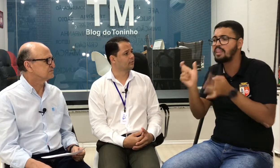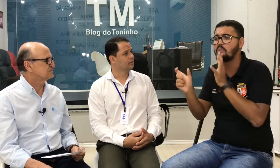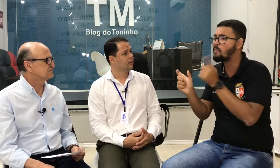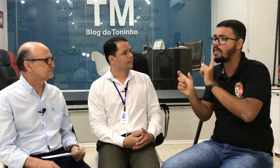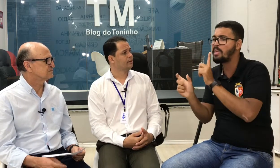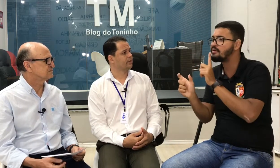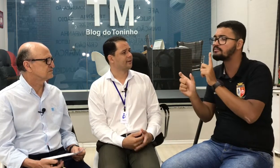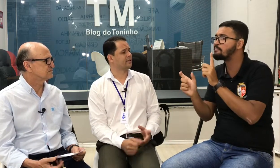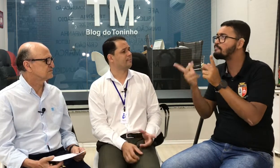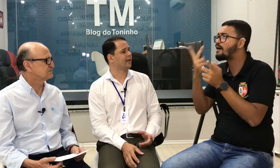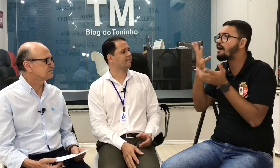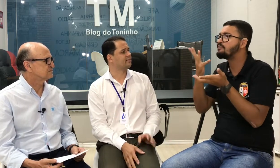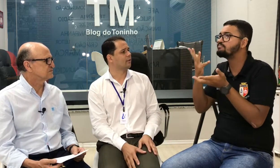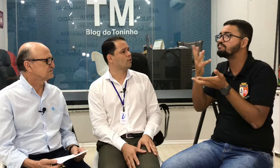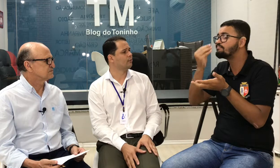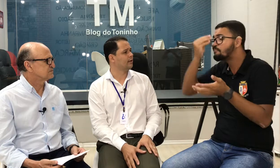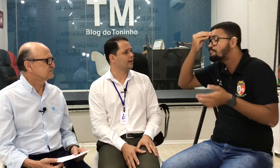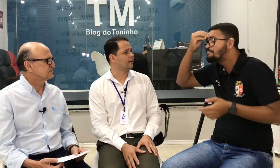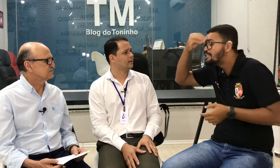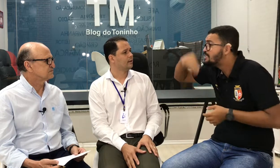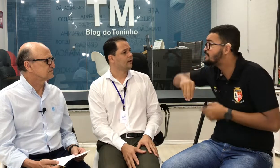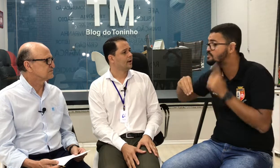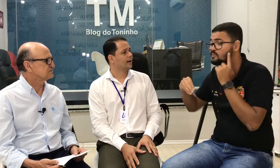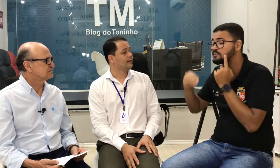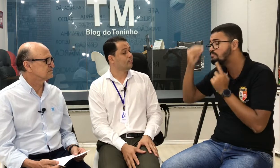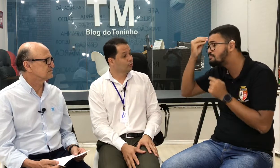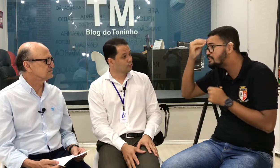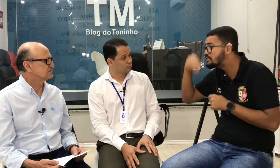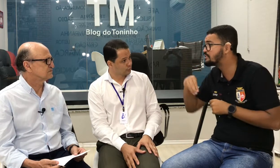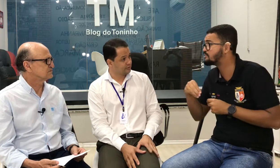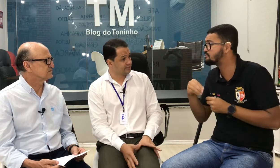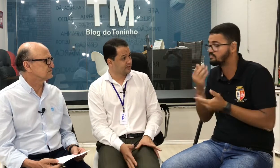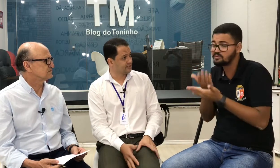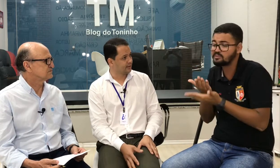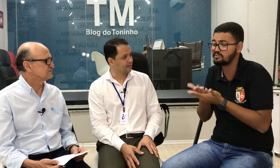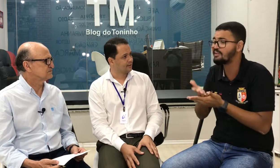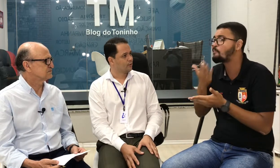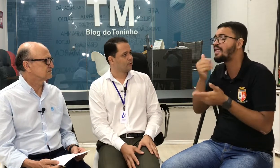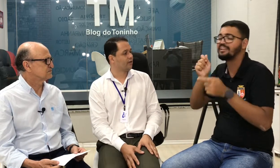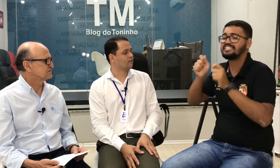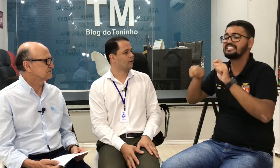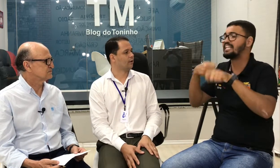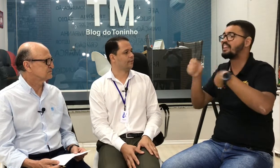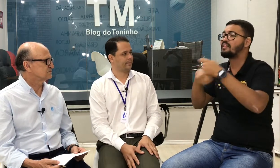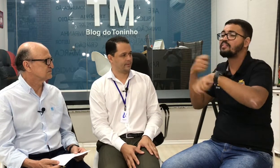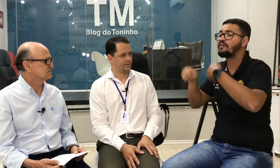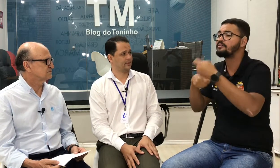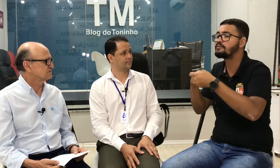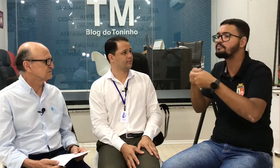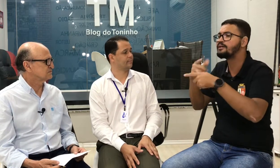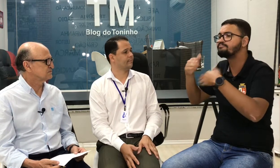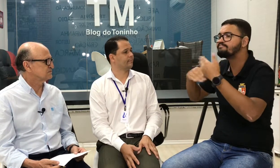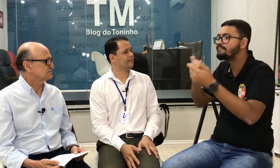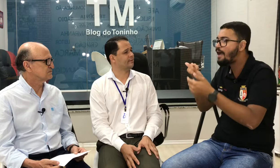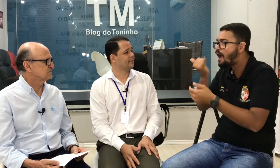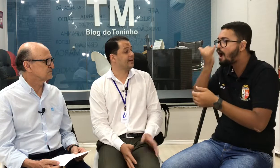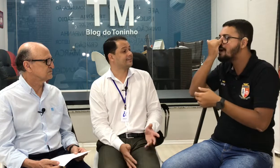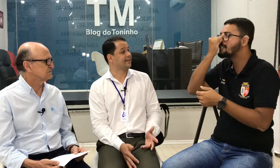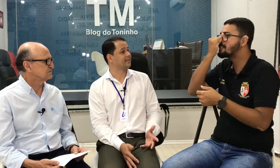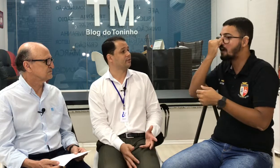por exemplo, essas palavras aqui, como que é. Aí muitos surdos desistem na escola. Quer saber o sinal,